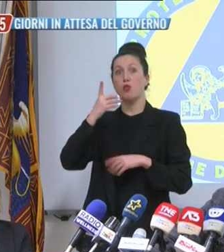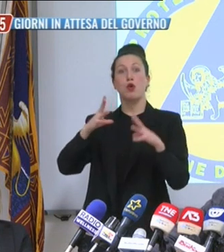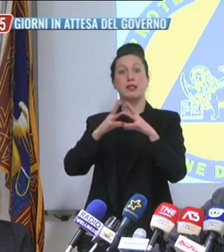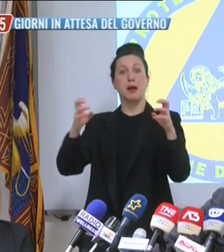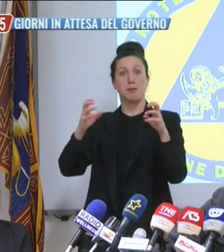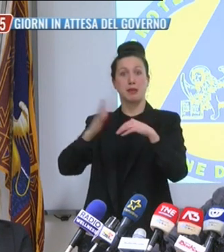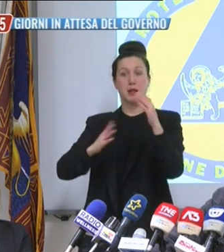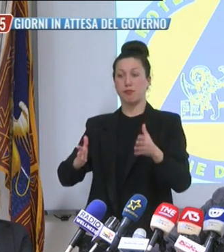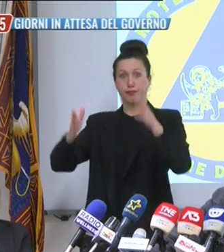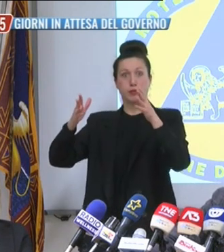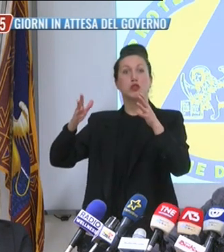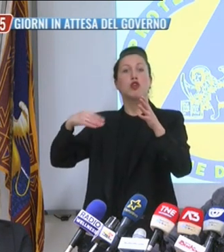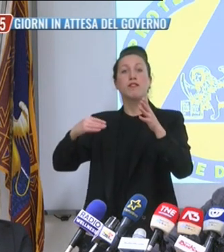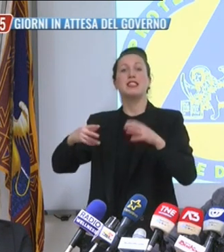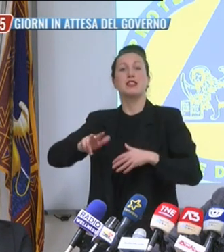dentro.